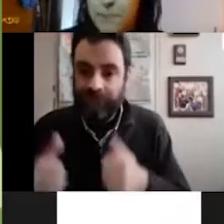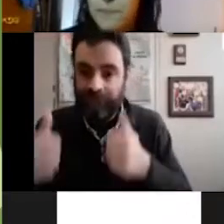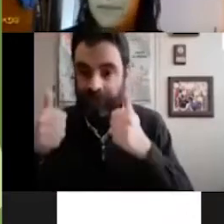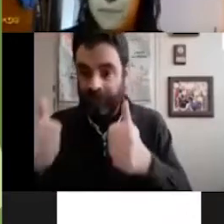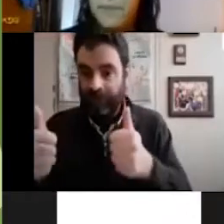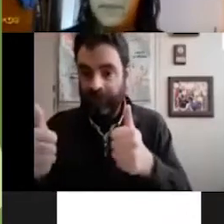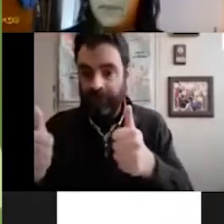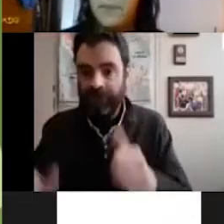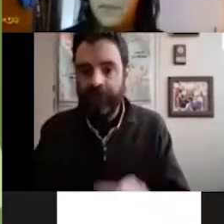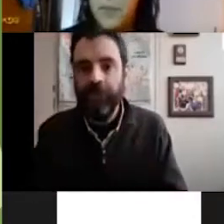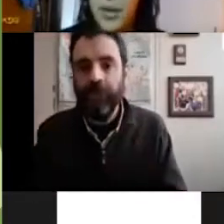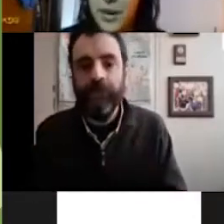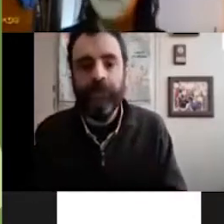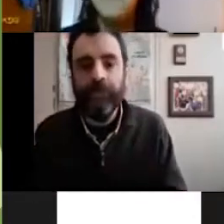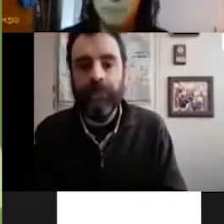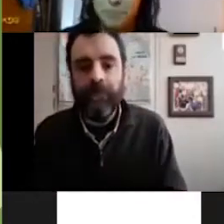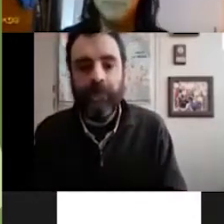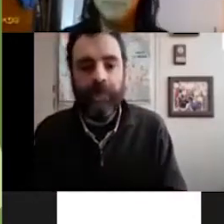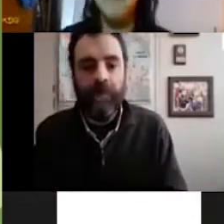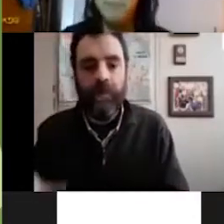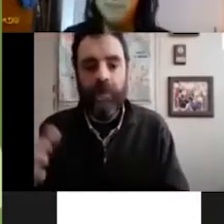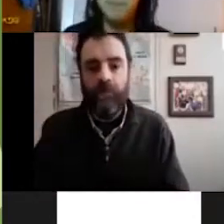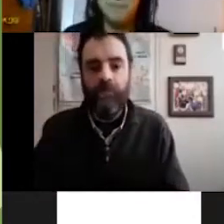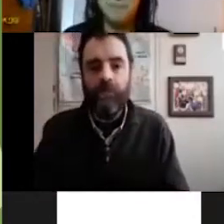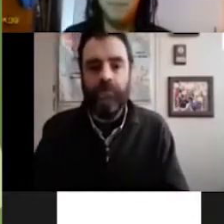tenerlo. Bien.